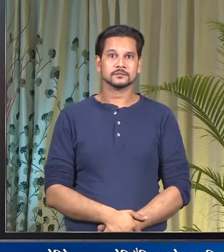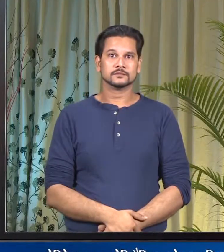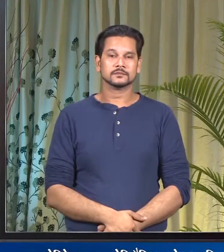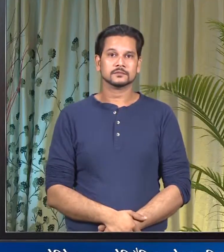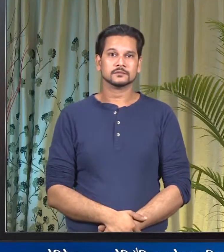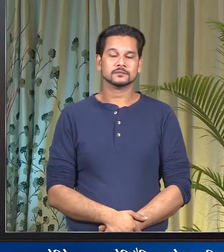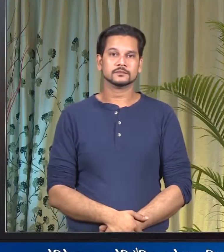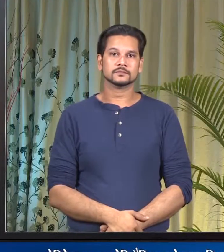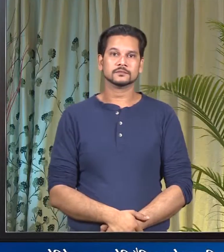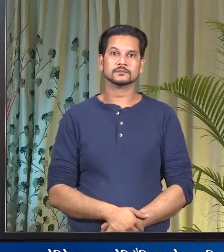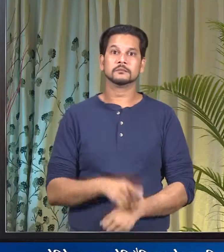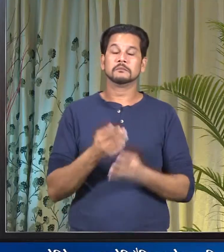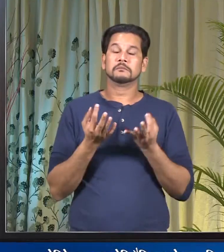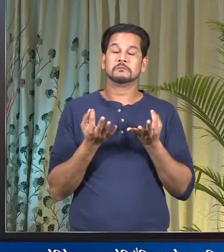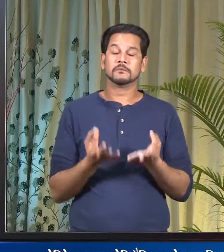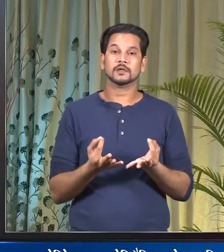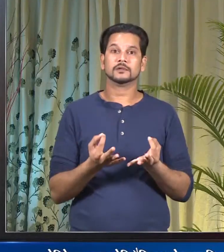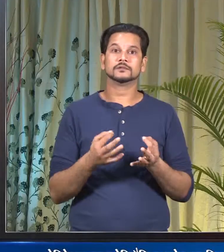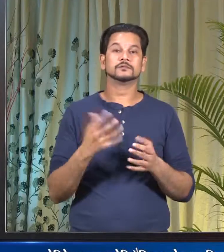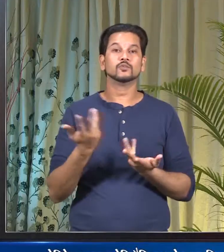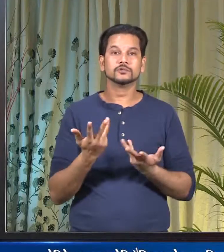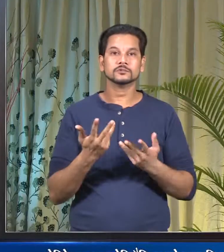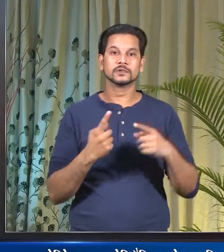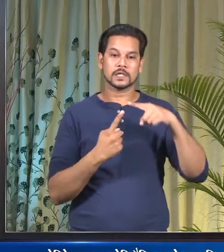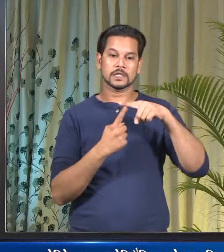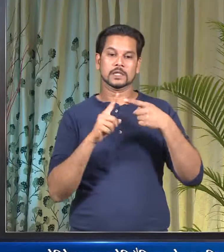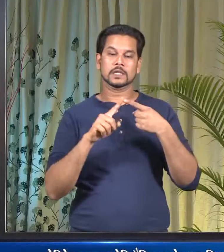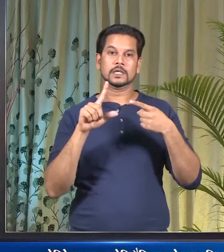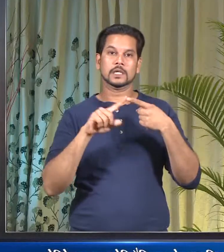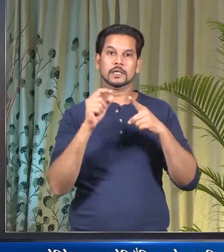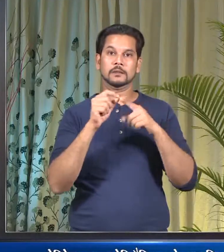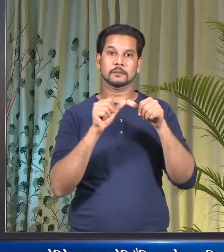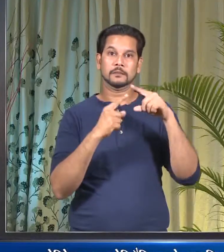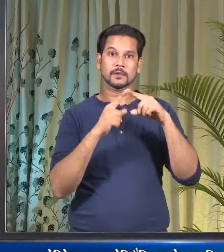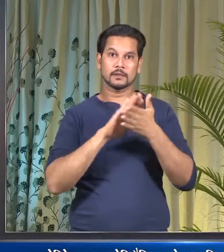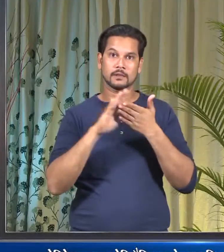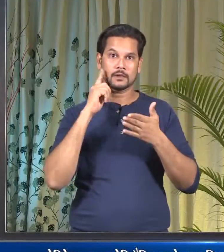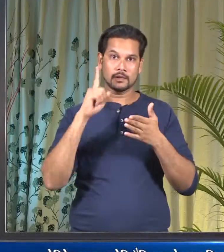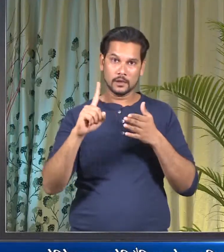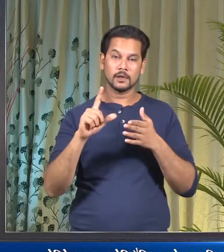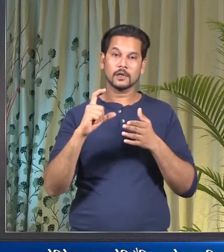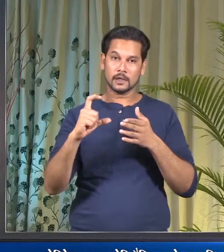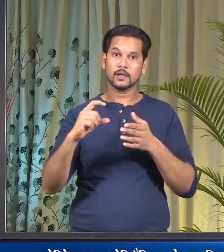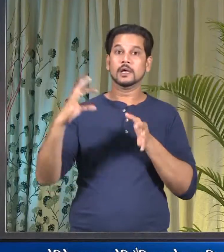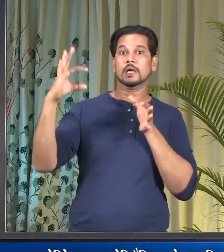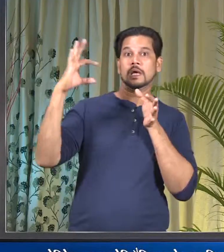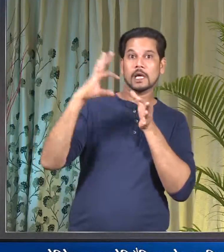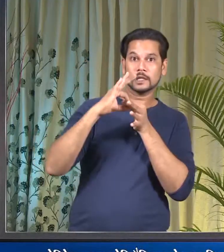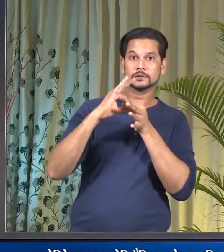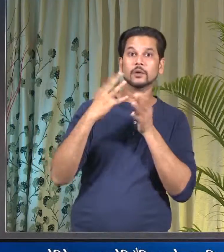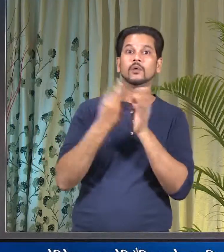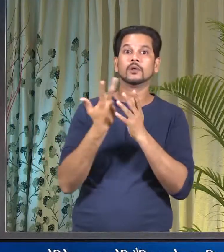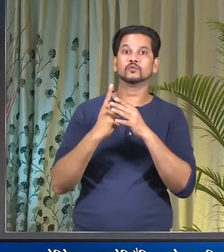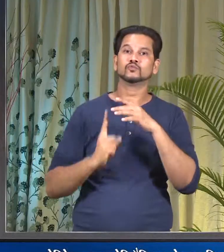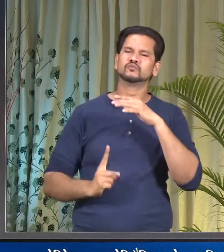Meditation is a telepathic connection with the Supreme और इसी लिए ये पहला